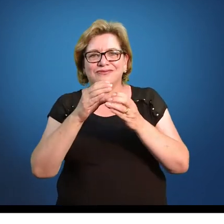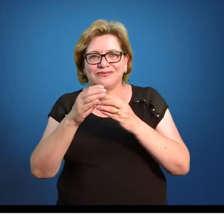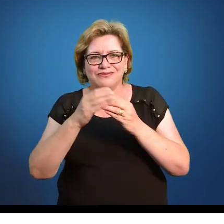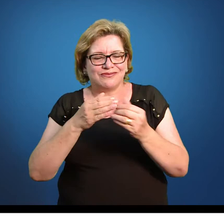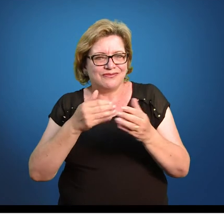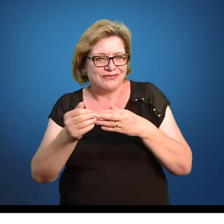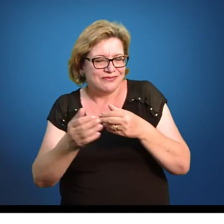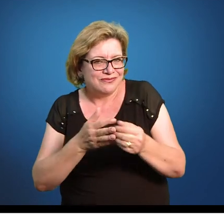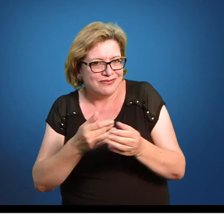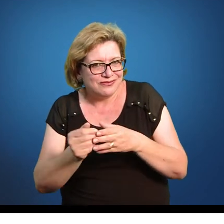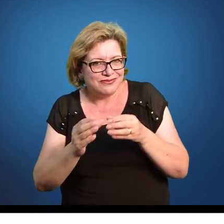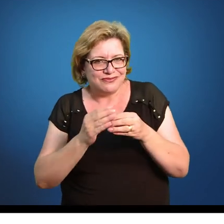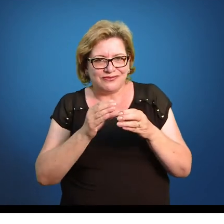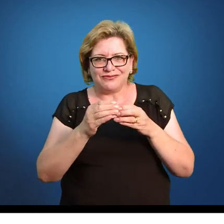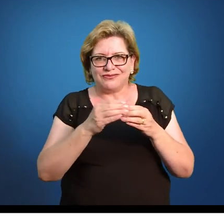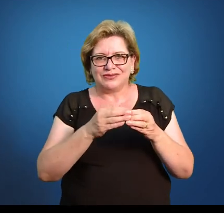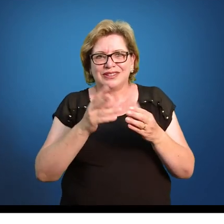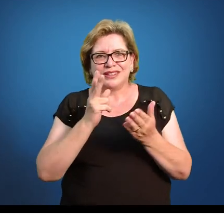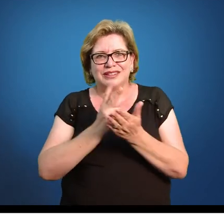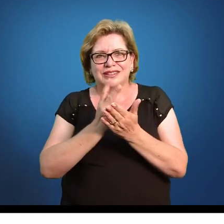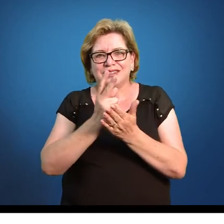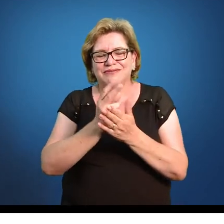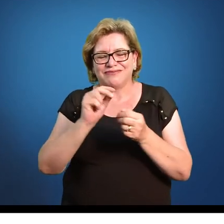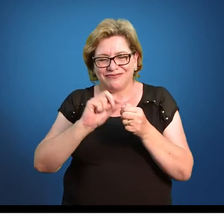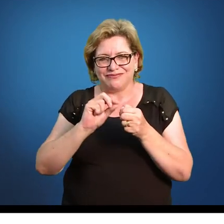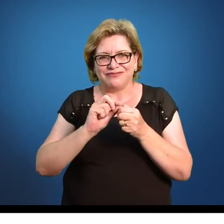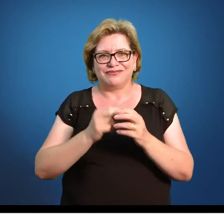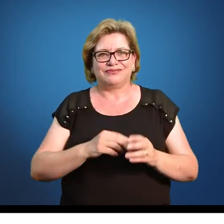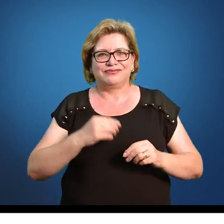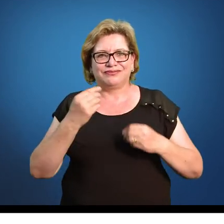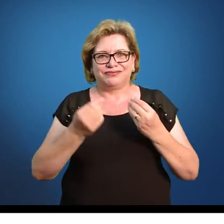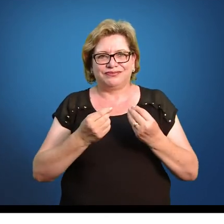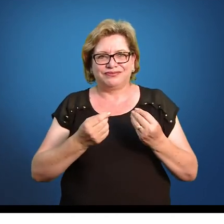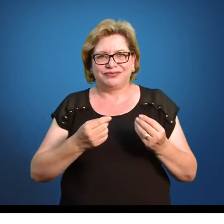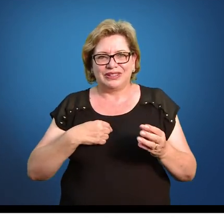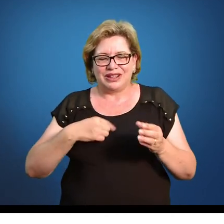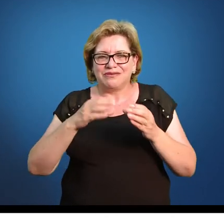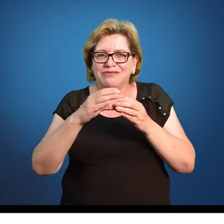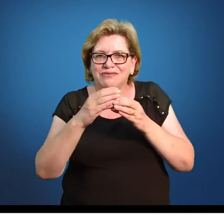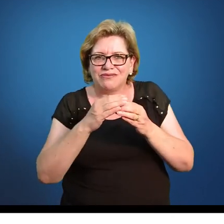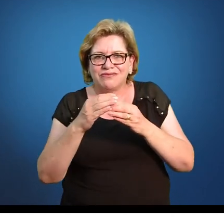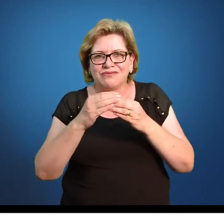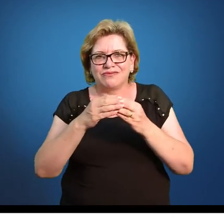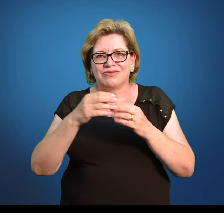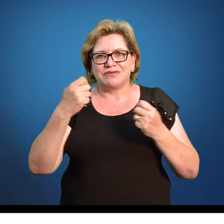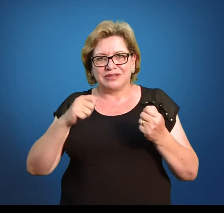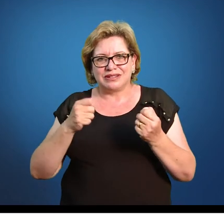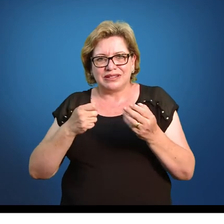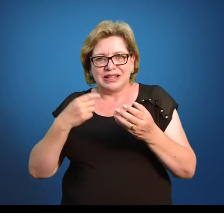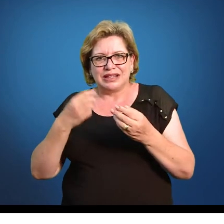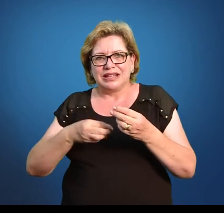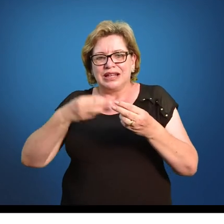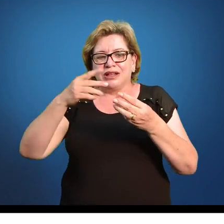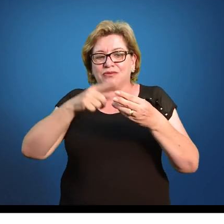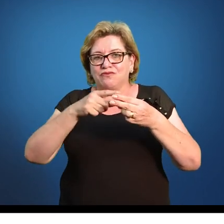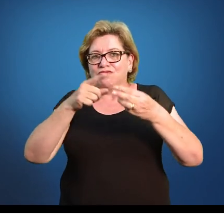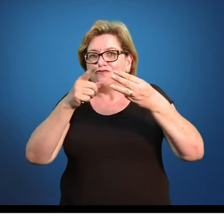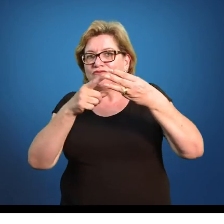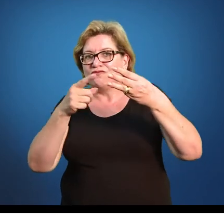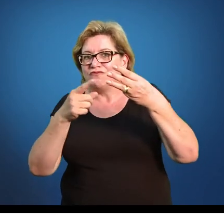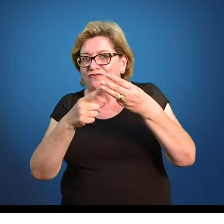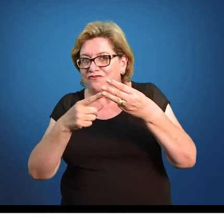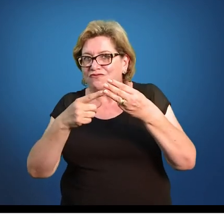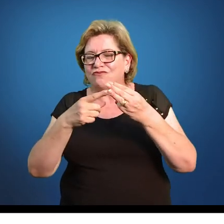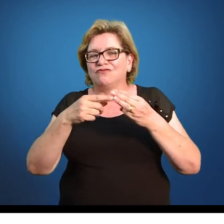qualquer área que for, né, a gente acaba sempre passando por isso. Imagine que durante esse concurso você teria que passar por três avaliações e não